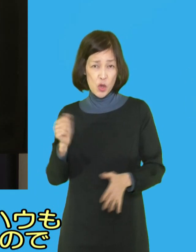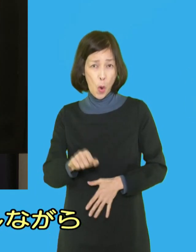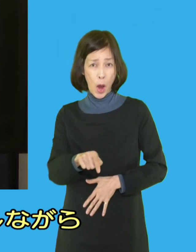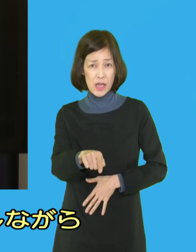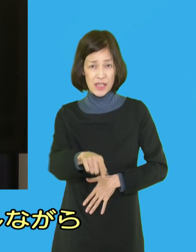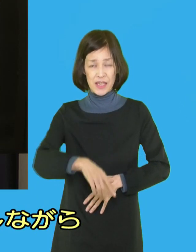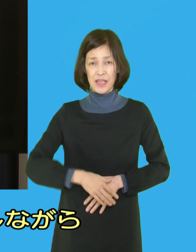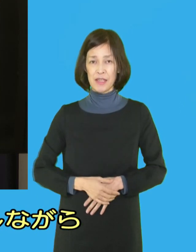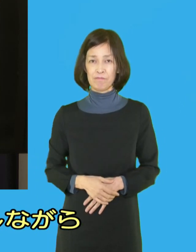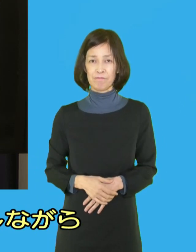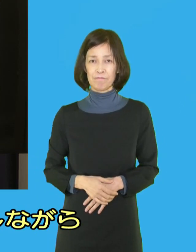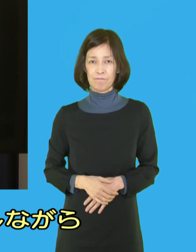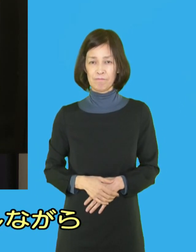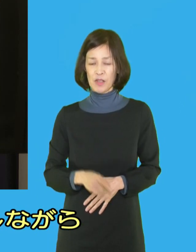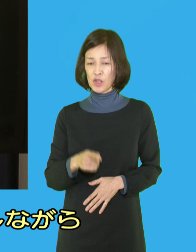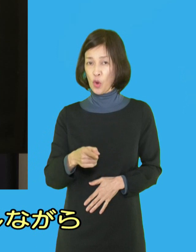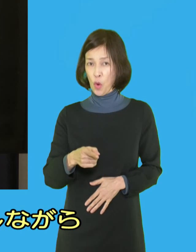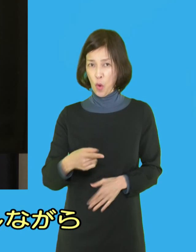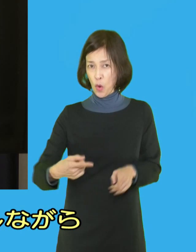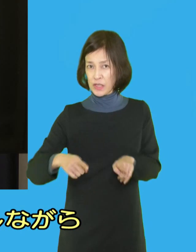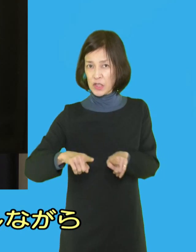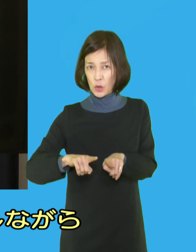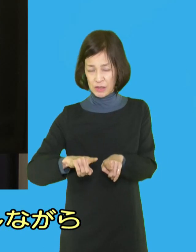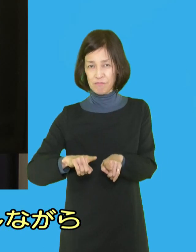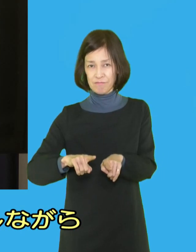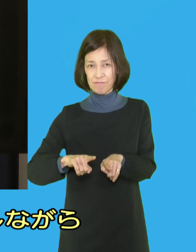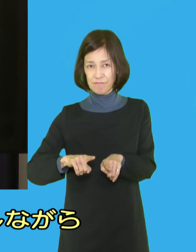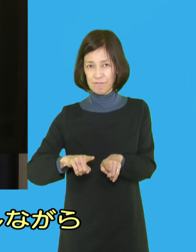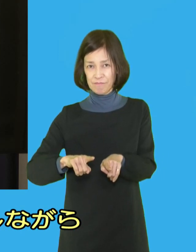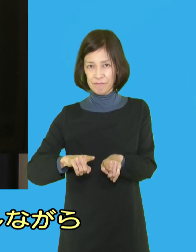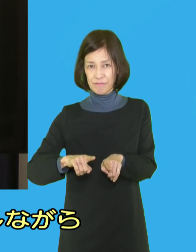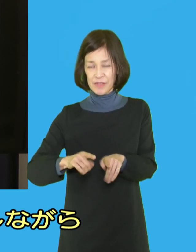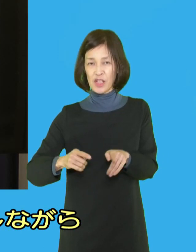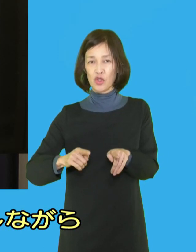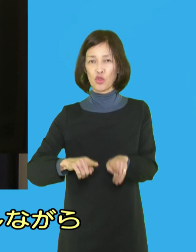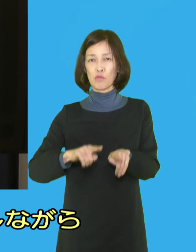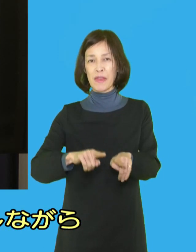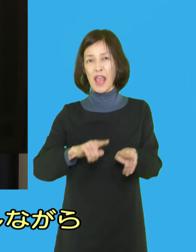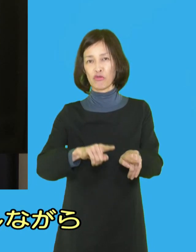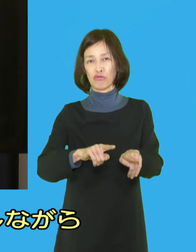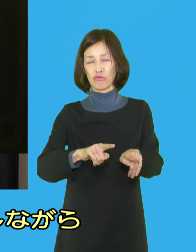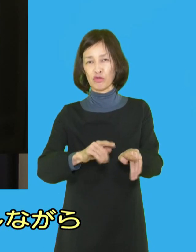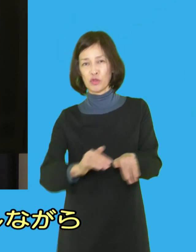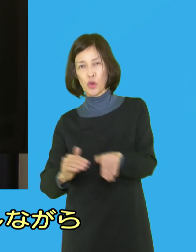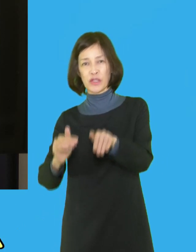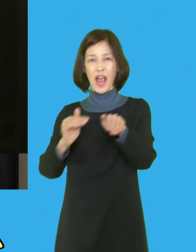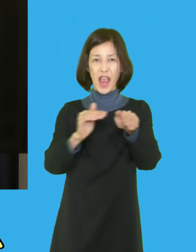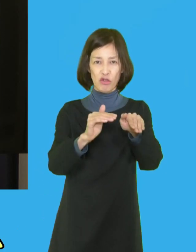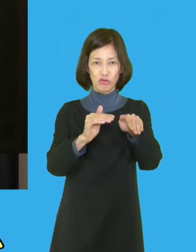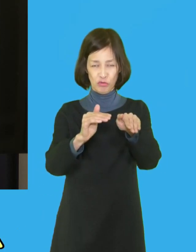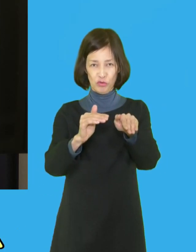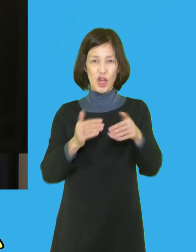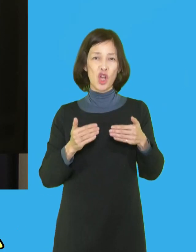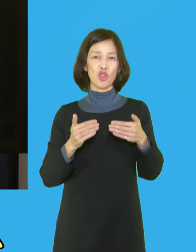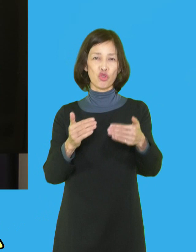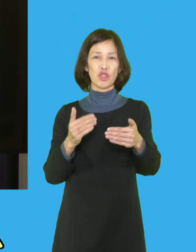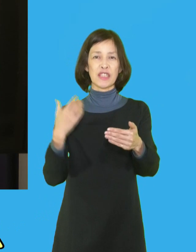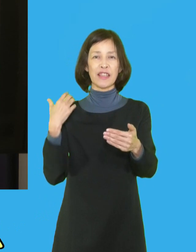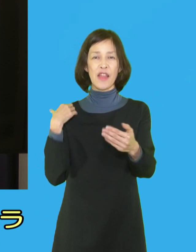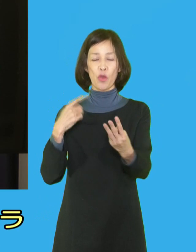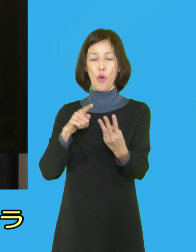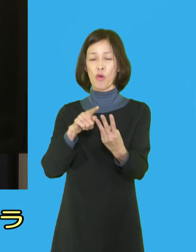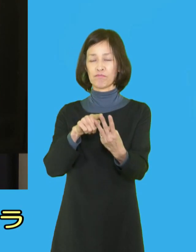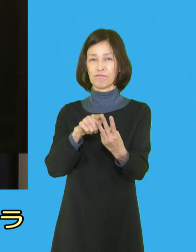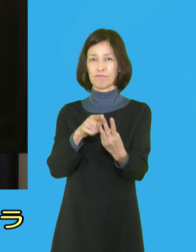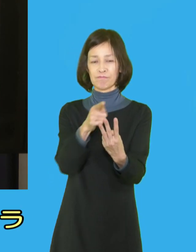ので、担当の所管部局と伴走しながらですね、乗せ上げまで行っていく推進担当のチーム、